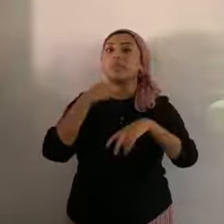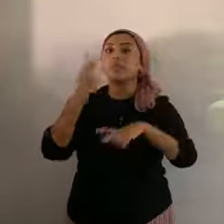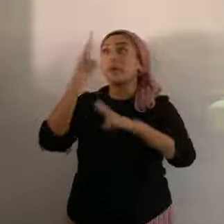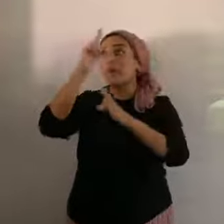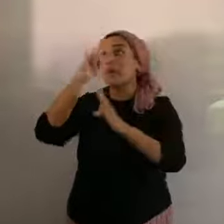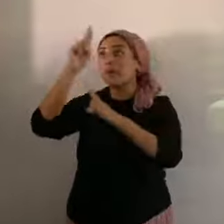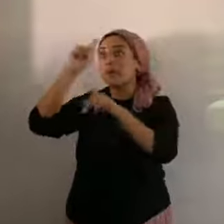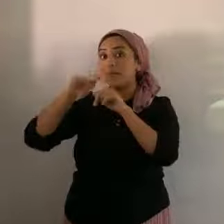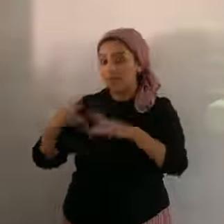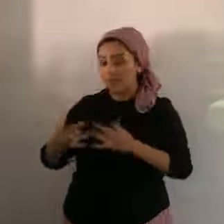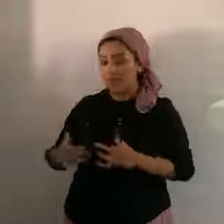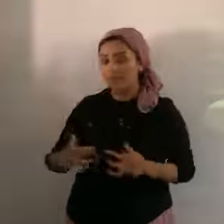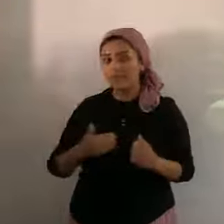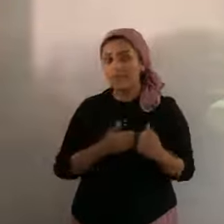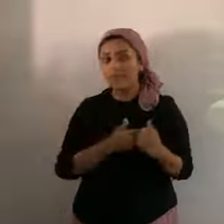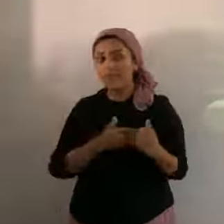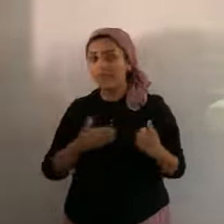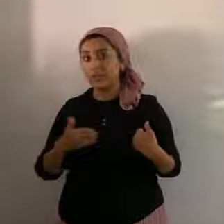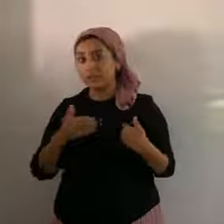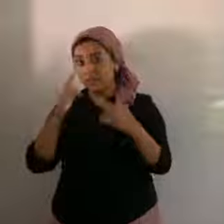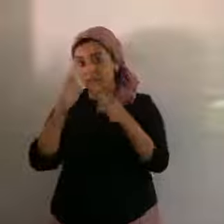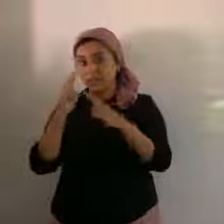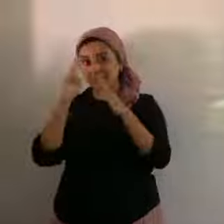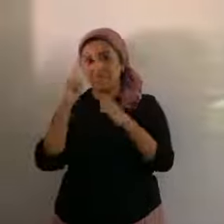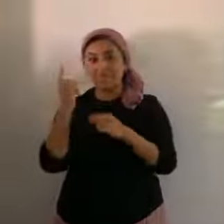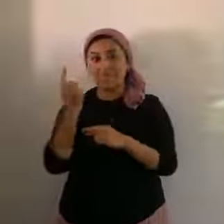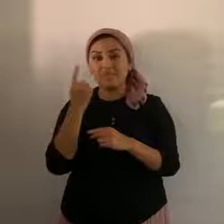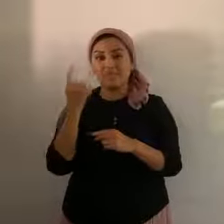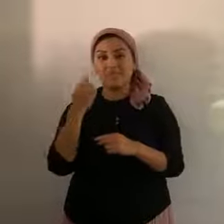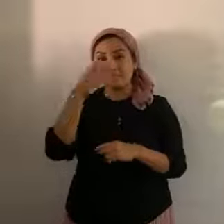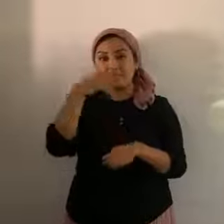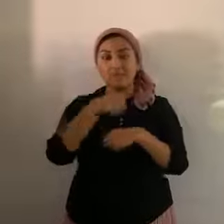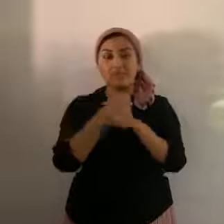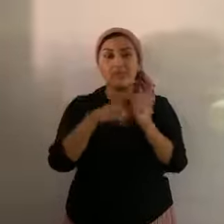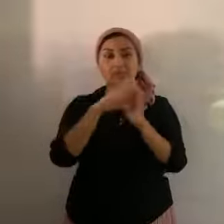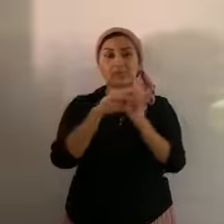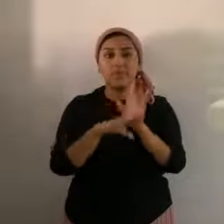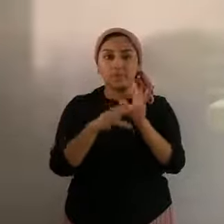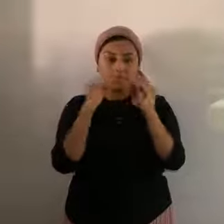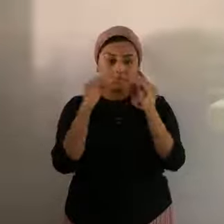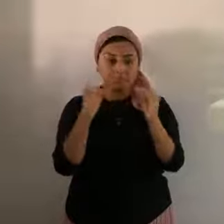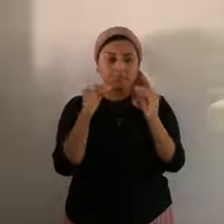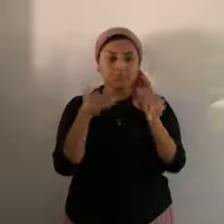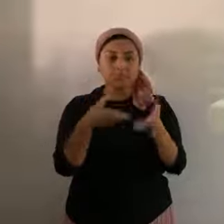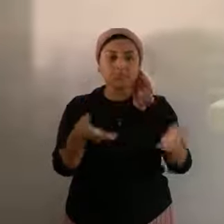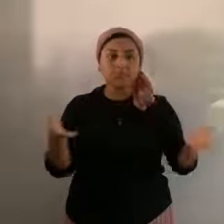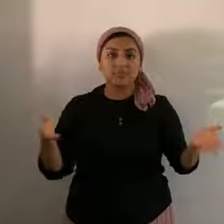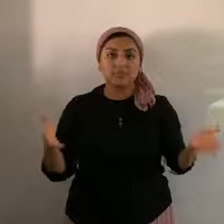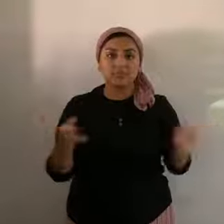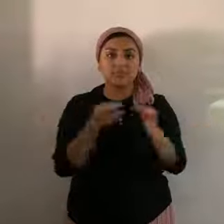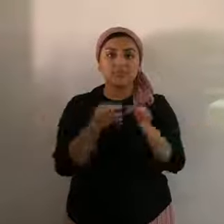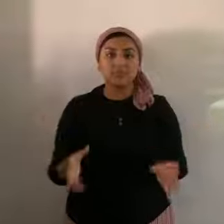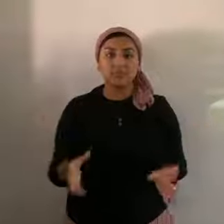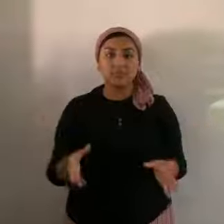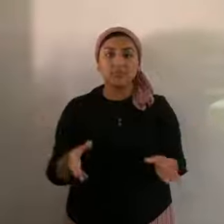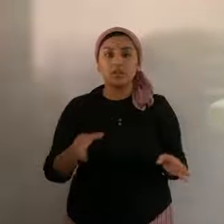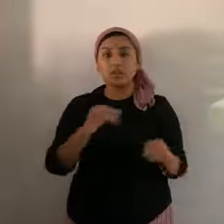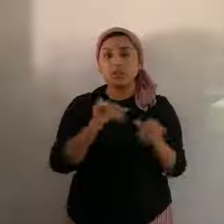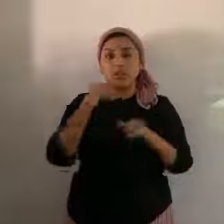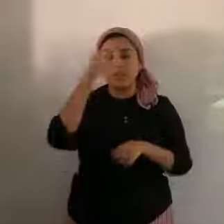corazón está lejos de mí y su temor de mí no es más que un mandamiento de hombres que les ha sido enseñado. Si puedes ponerle ahí,